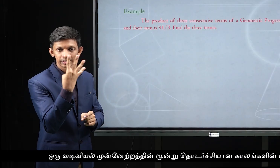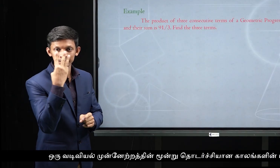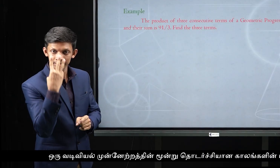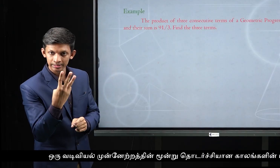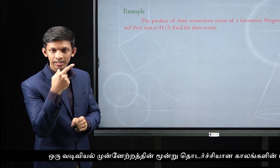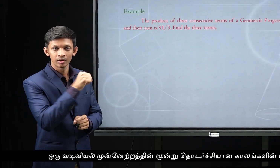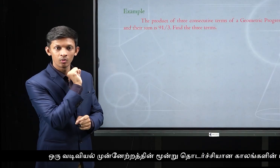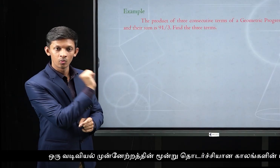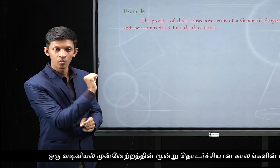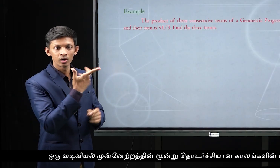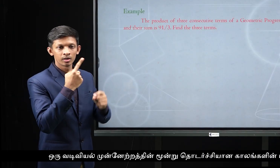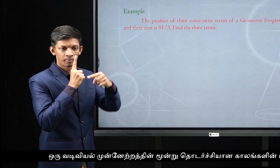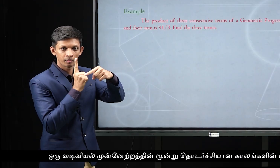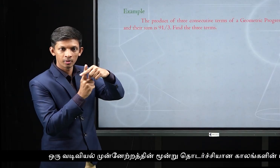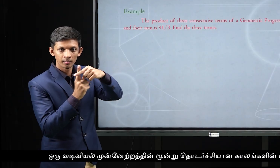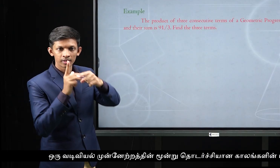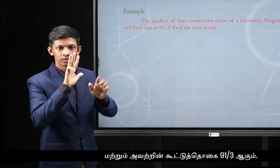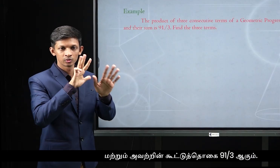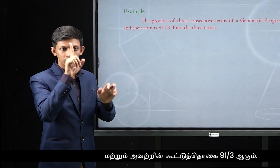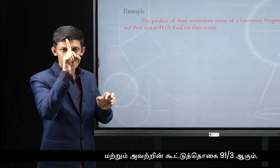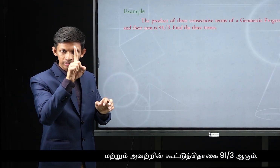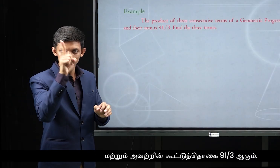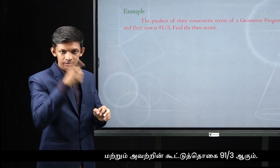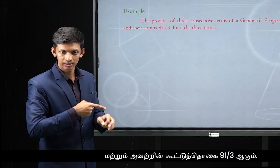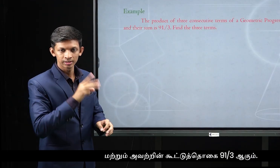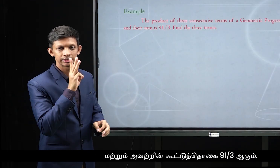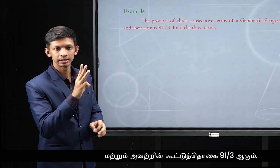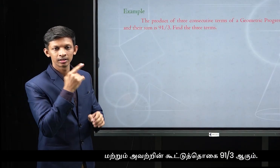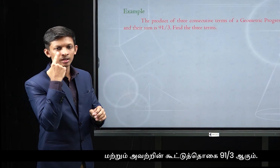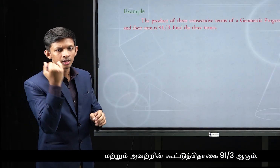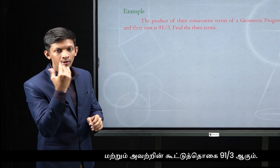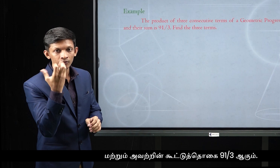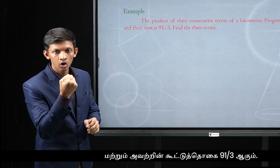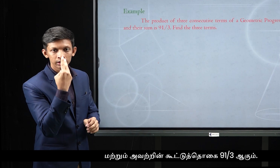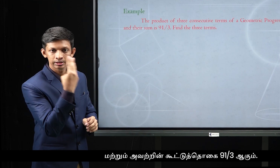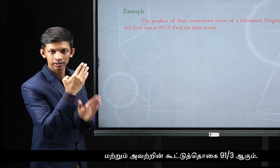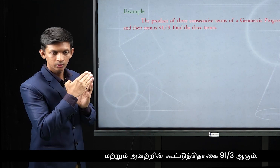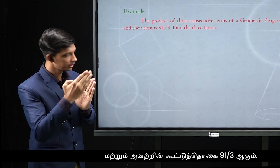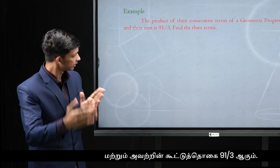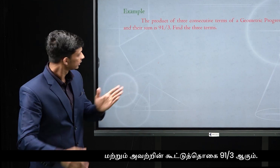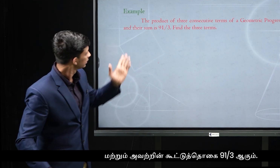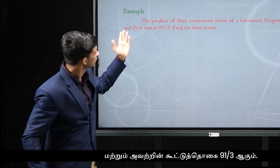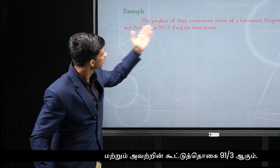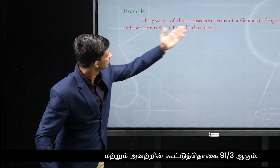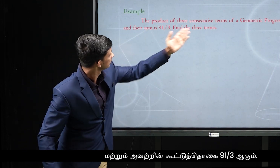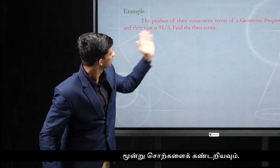காலங்களில் பலன் 343 மற்றும் அவற்றின் கூட்டுத்தொகை 91 கீழ் 3 ஆகும்.